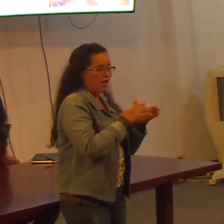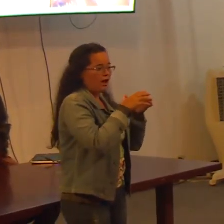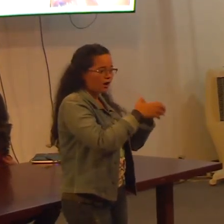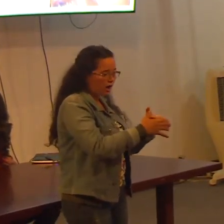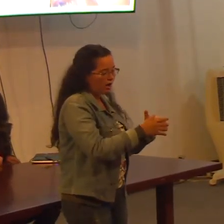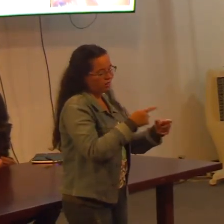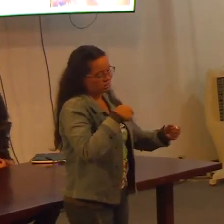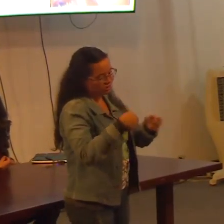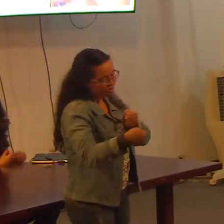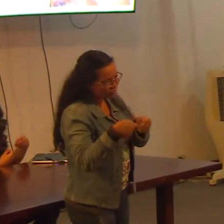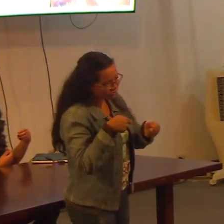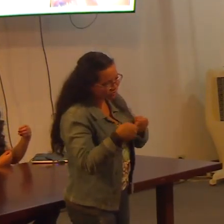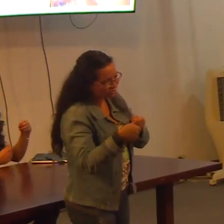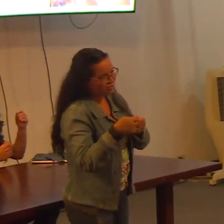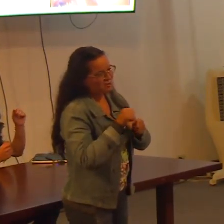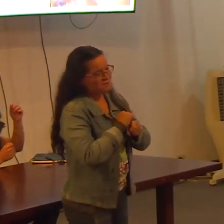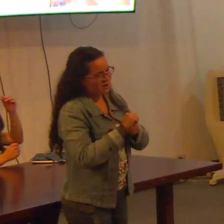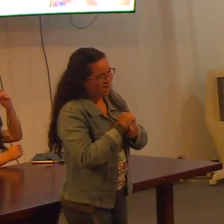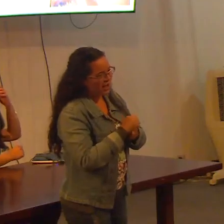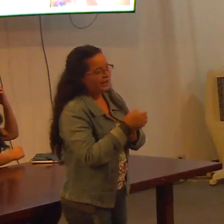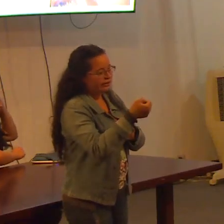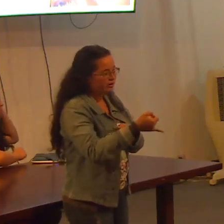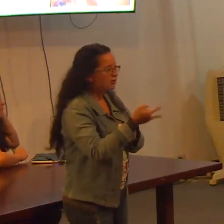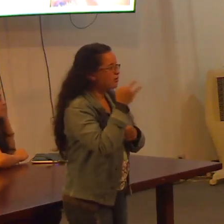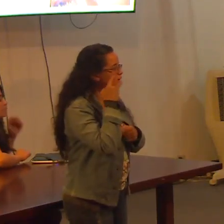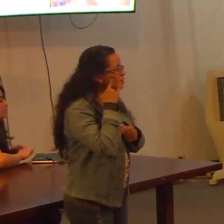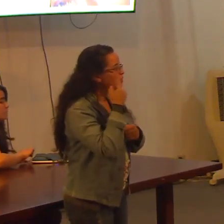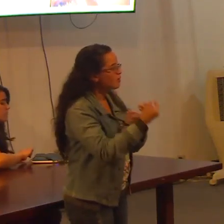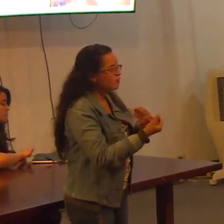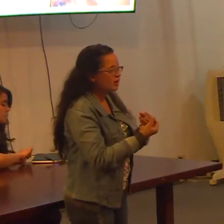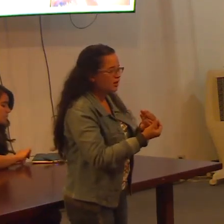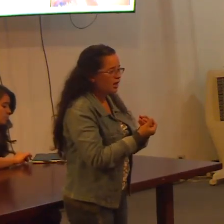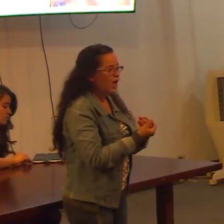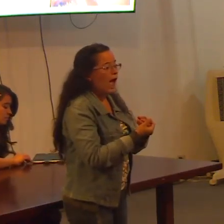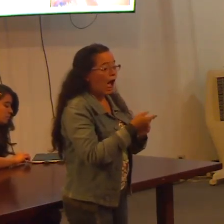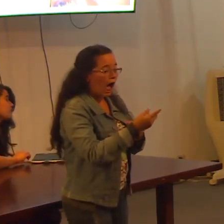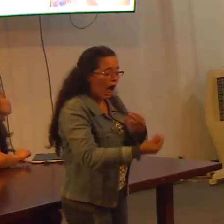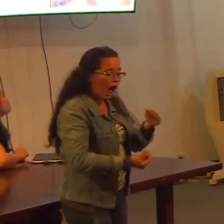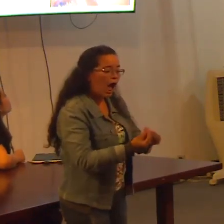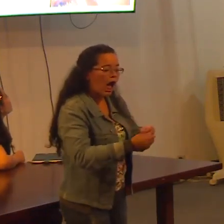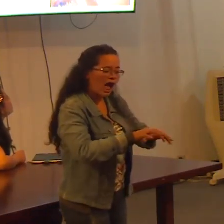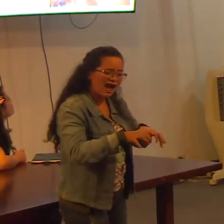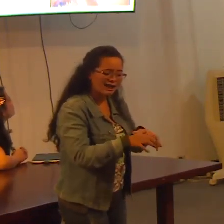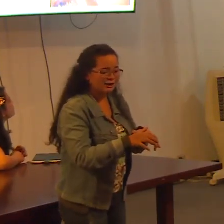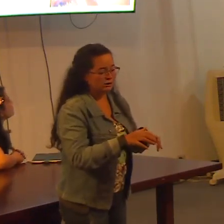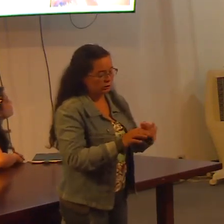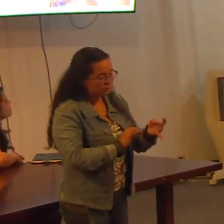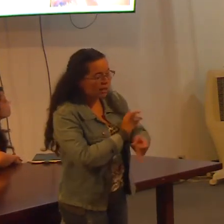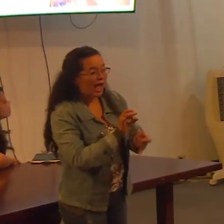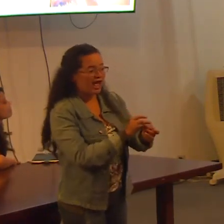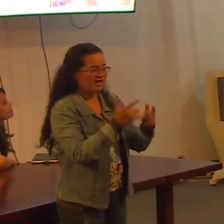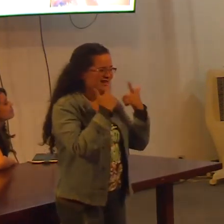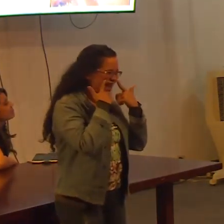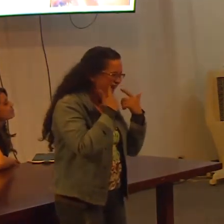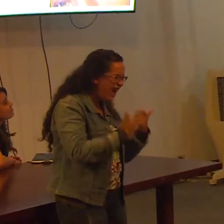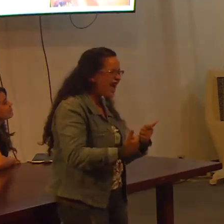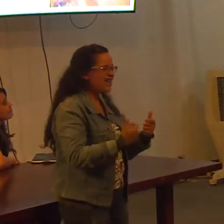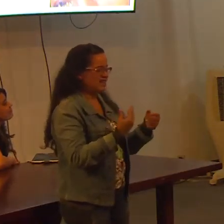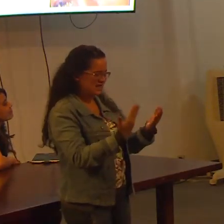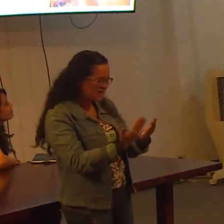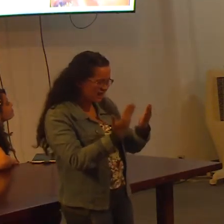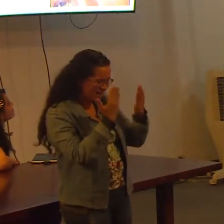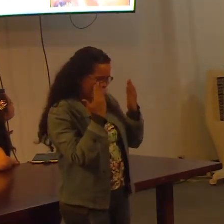sobre nuestras prácticas, siempre escuchamos a nuestros compañeros decir, hicimos esta actividad, nos salió perfecto, todo fue muy chévere,